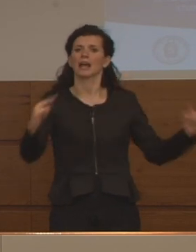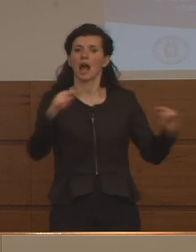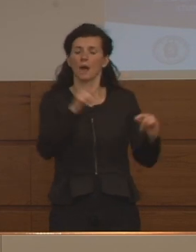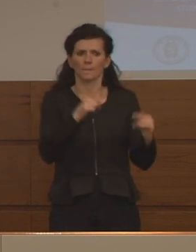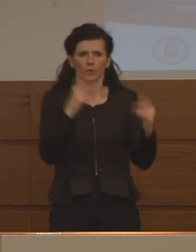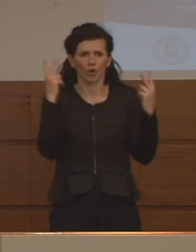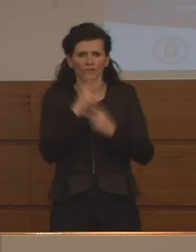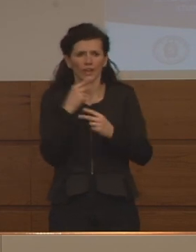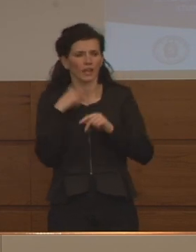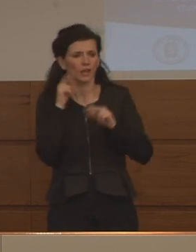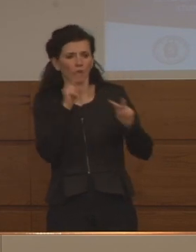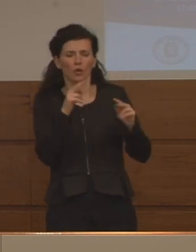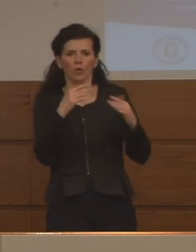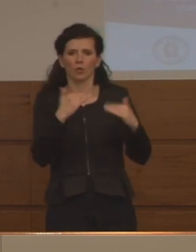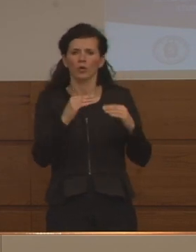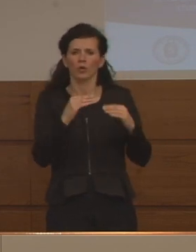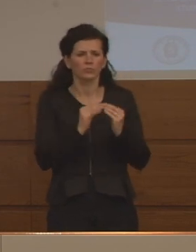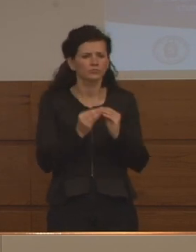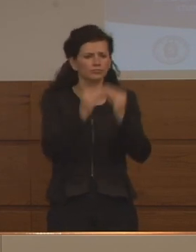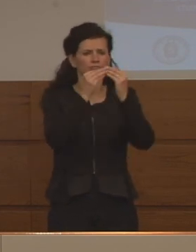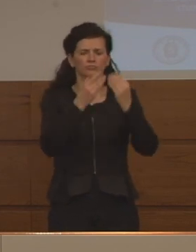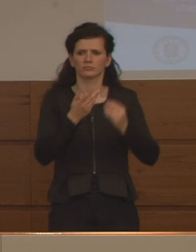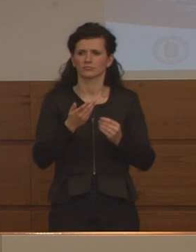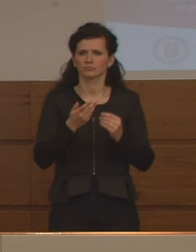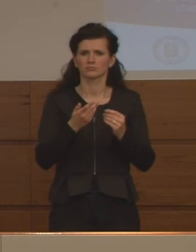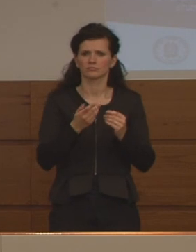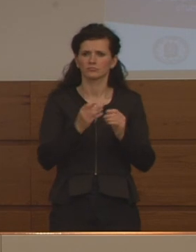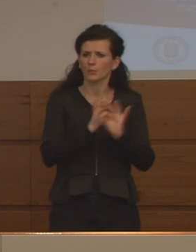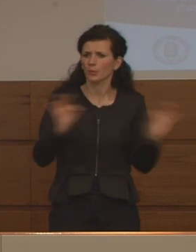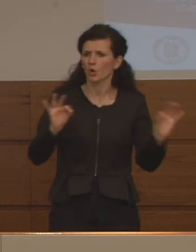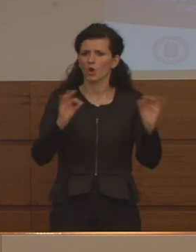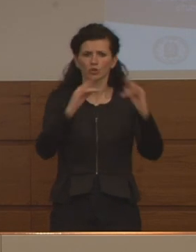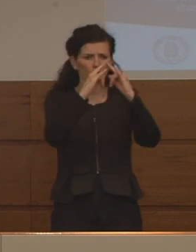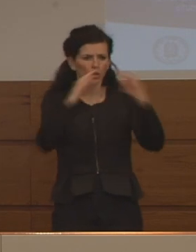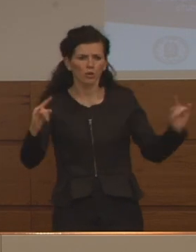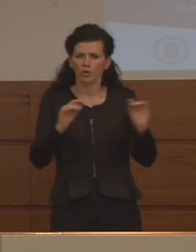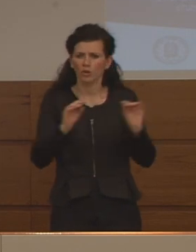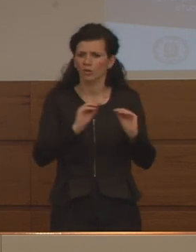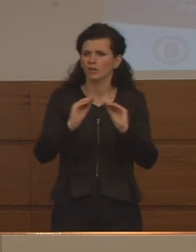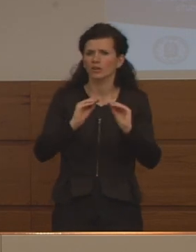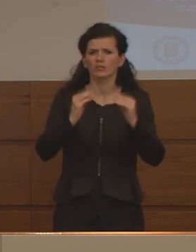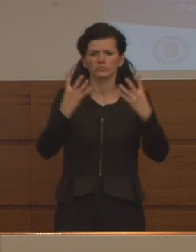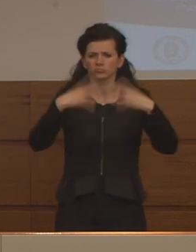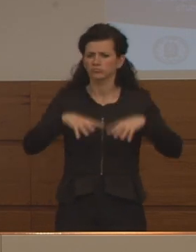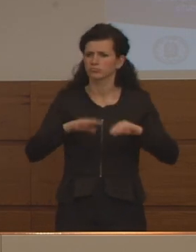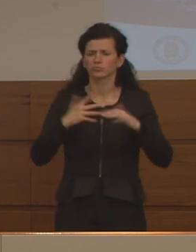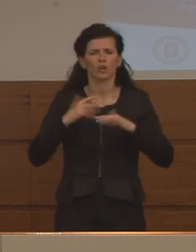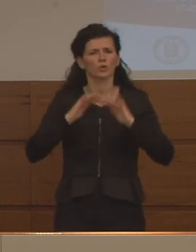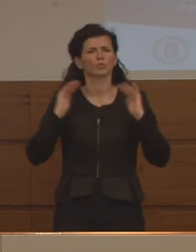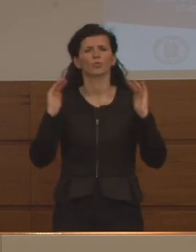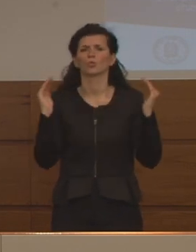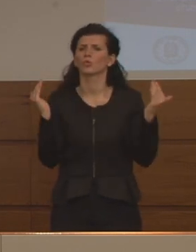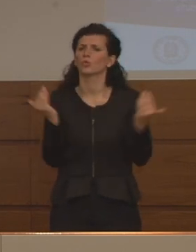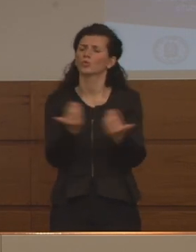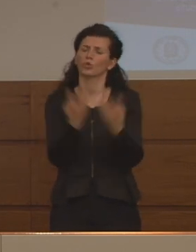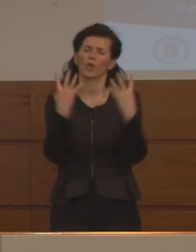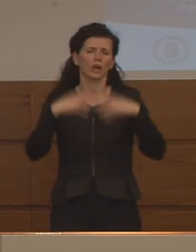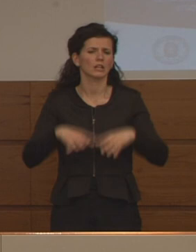attrezzato con gas medicali perfettamente in grado di accettare